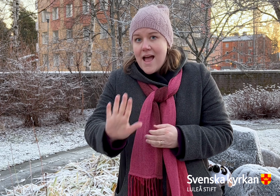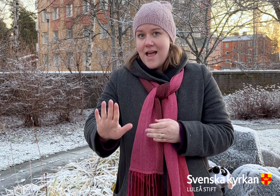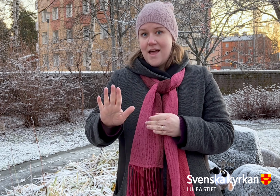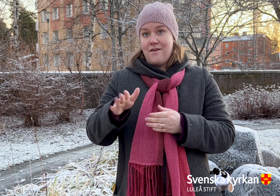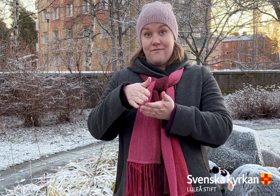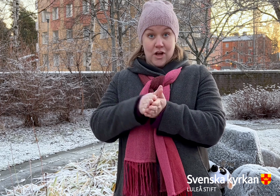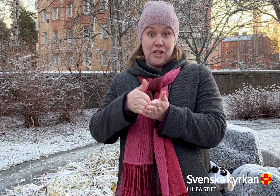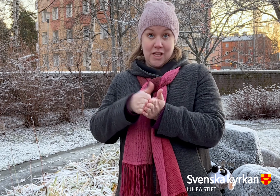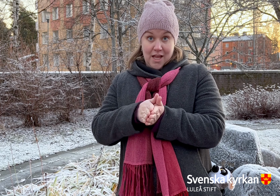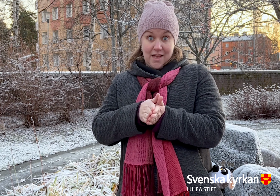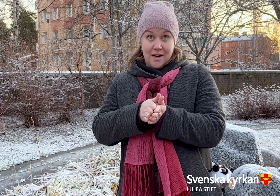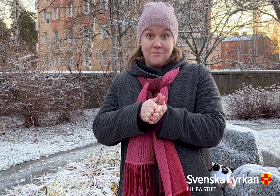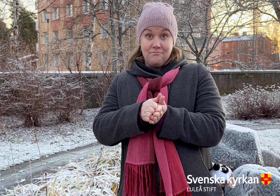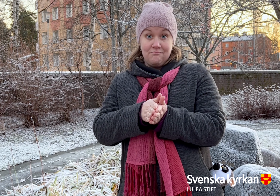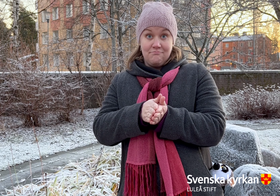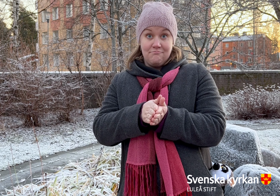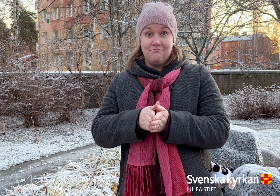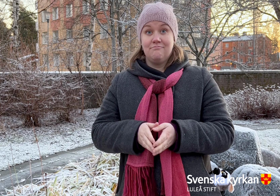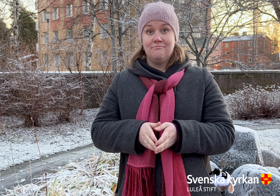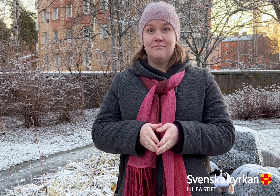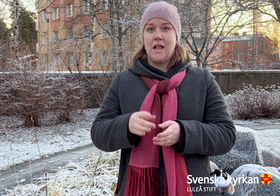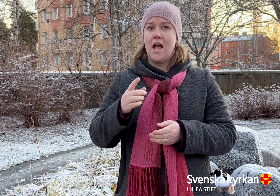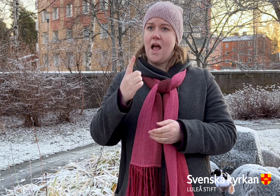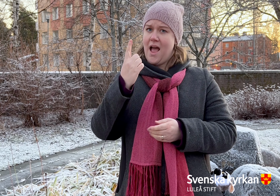att han ville tvätta lärjungarnas fötter.